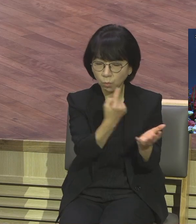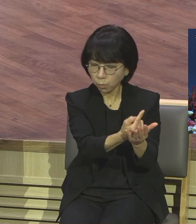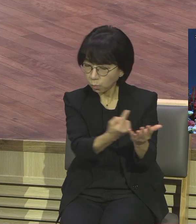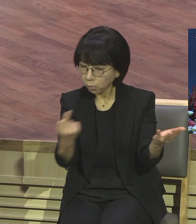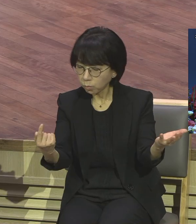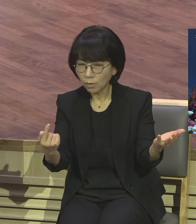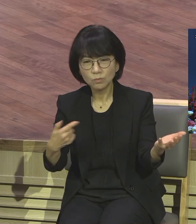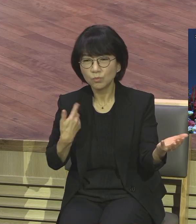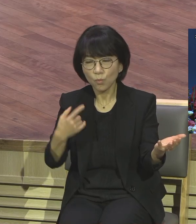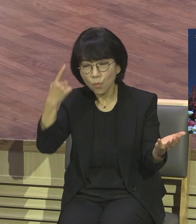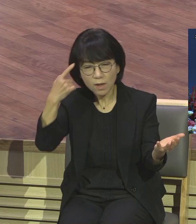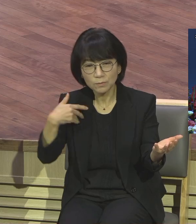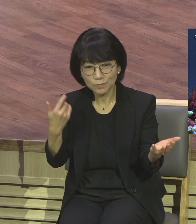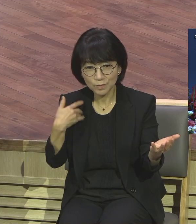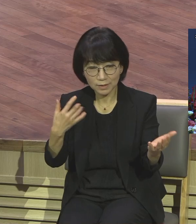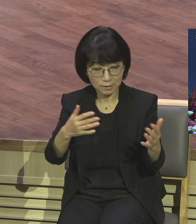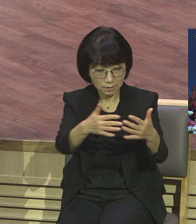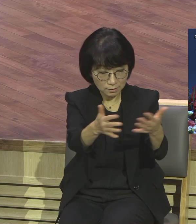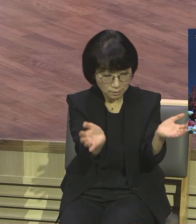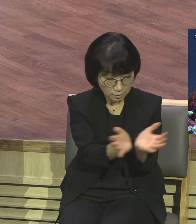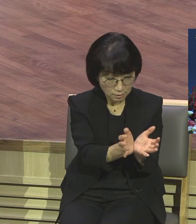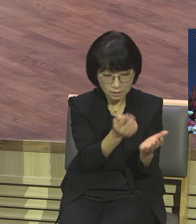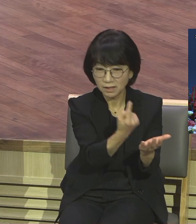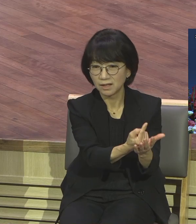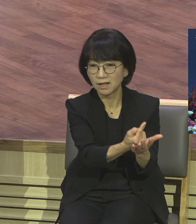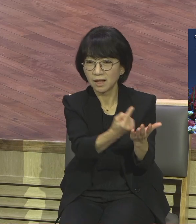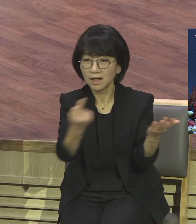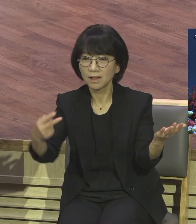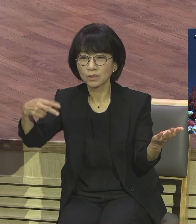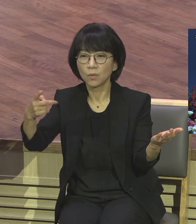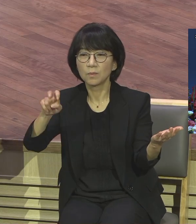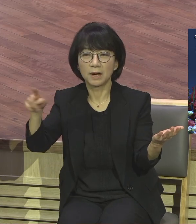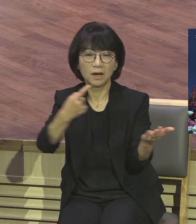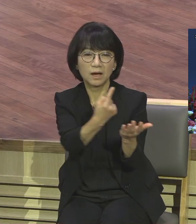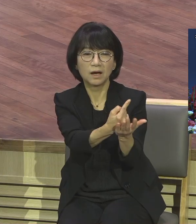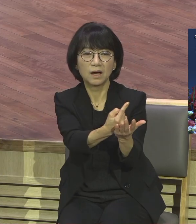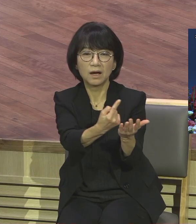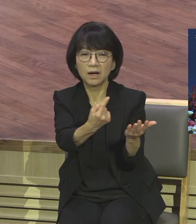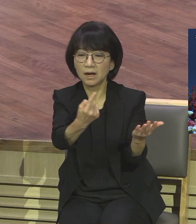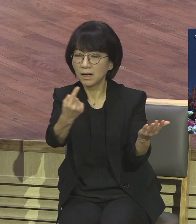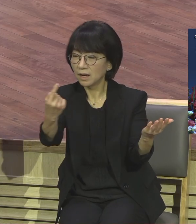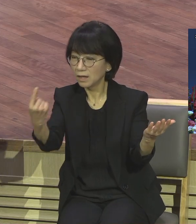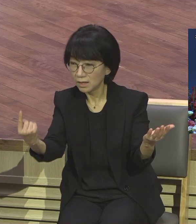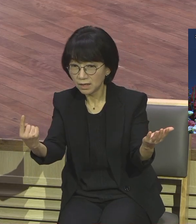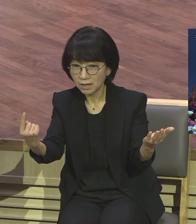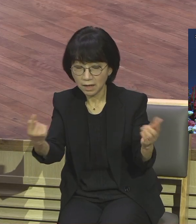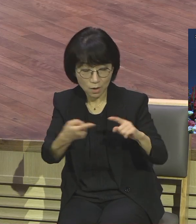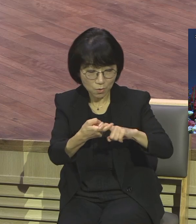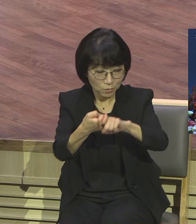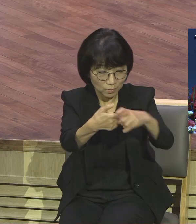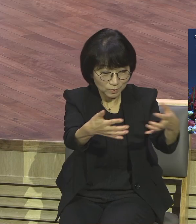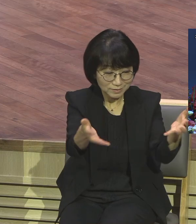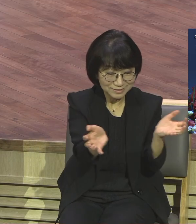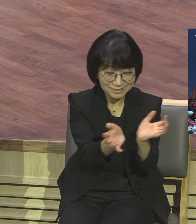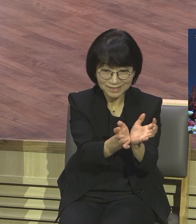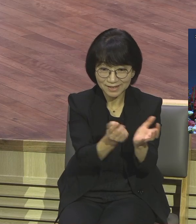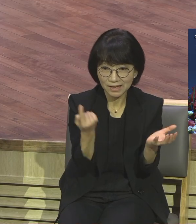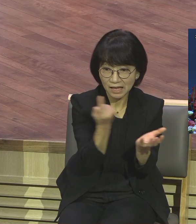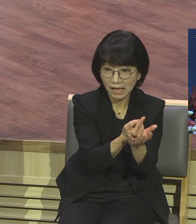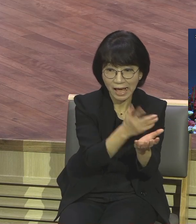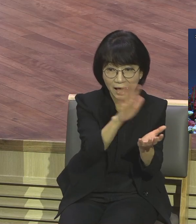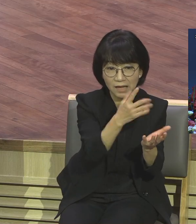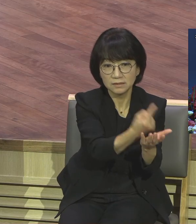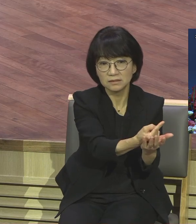그때 없었는지 잘 모르겠지만은 함께 있지 않은 제자들과 그 공동체에 함께 있지 않았기